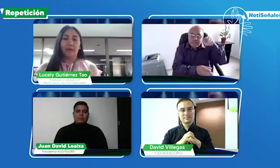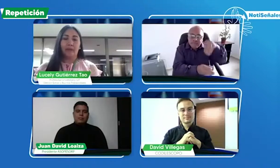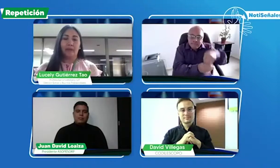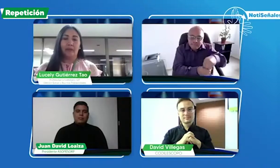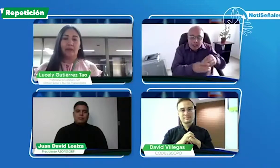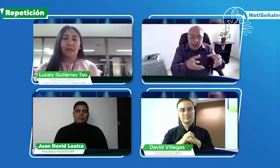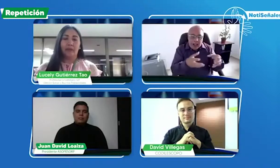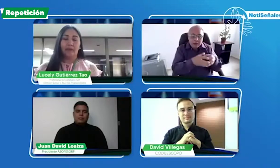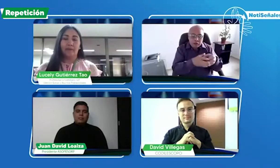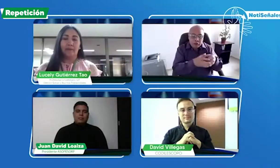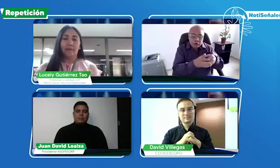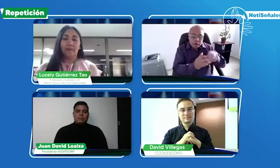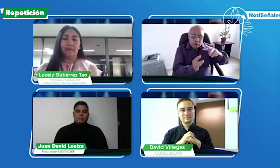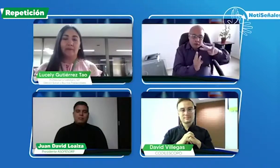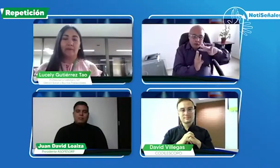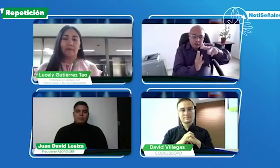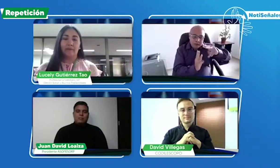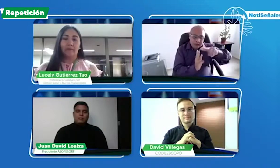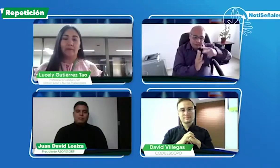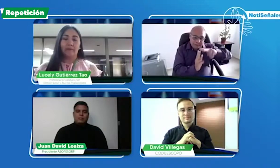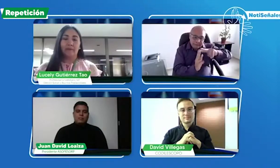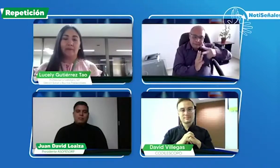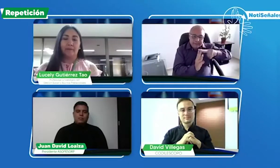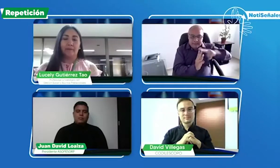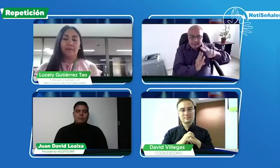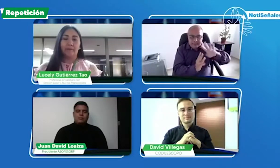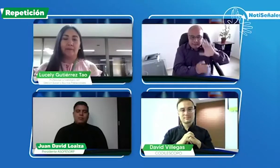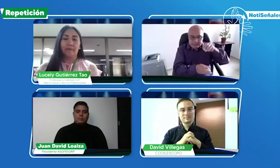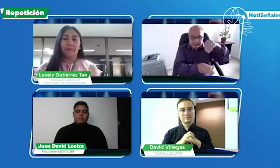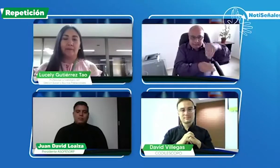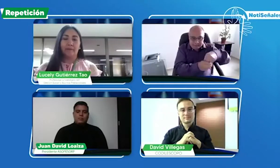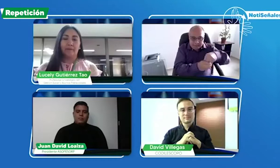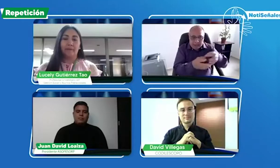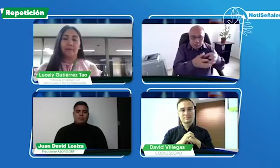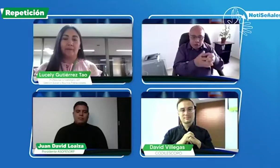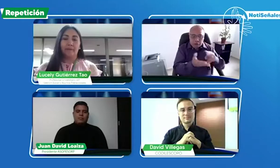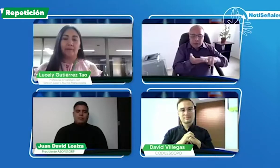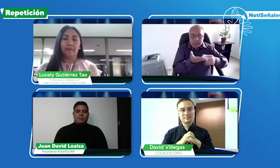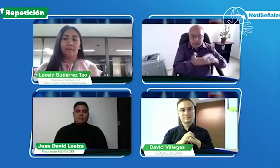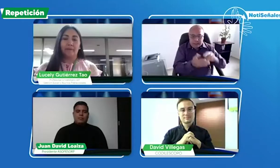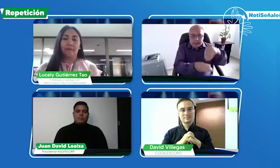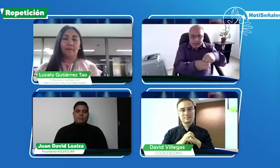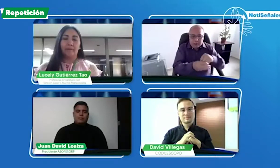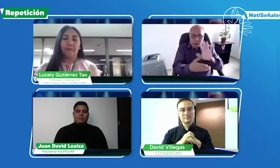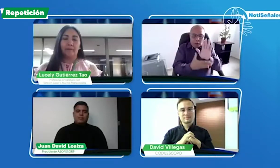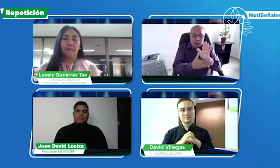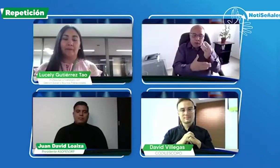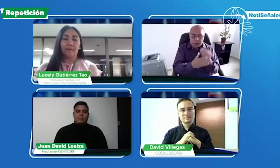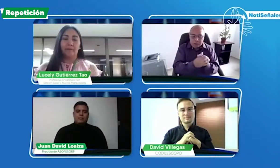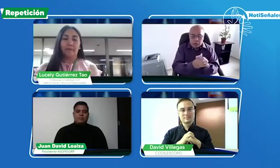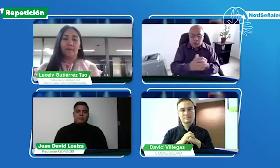también acompañado de Juan David Villegas, que hace parte del comité de intérpretes de ASOPESOR.